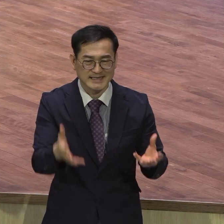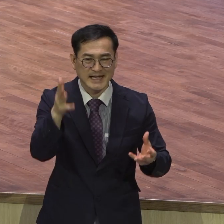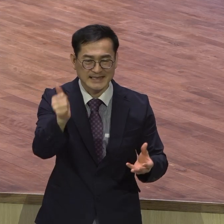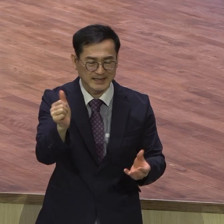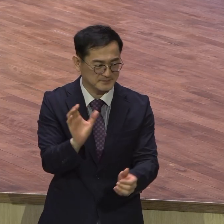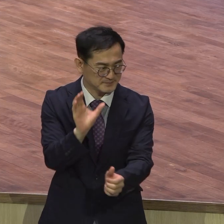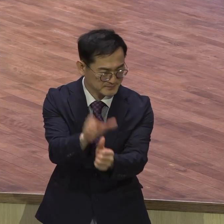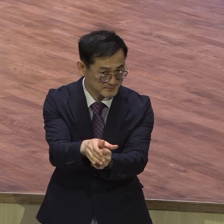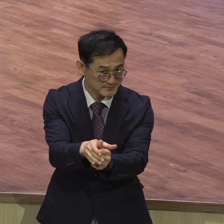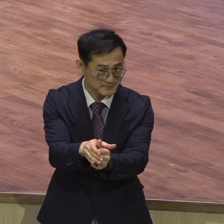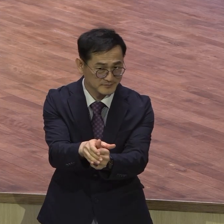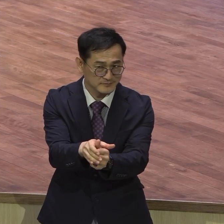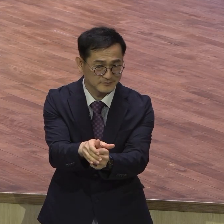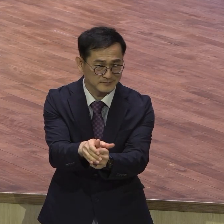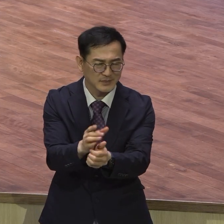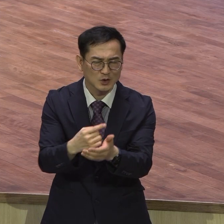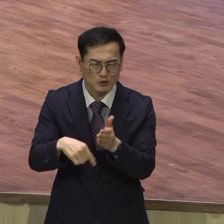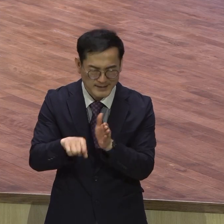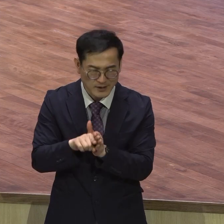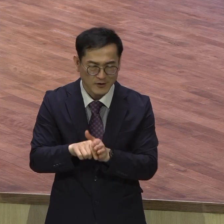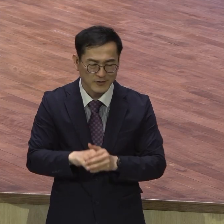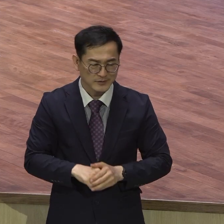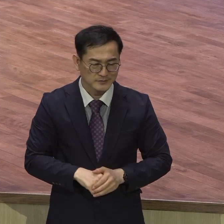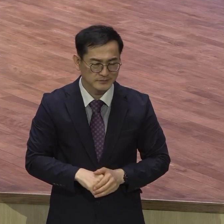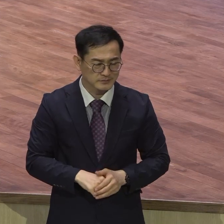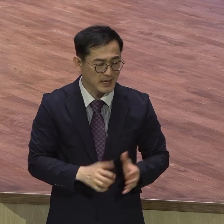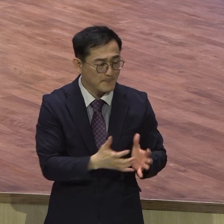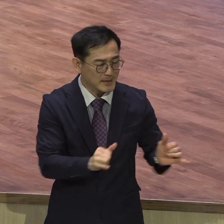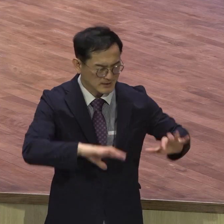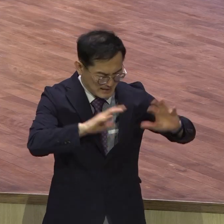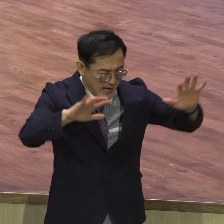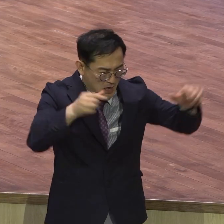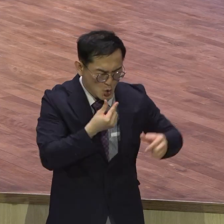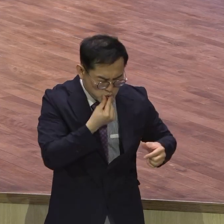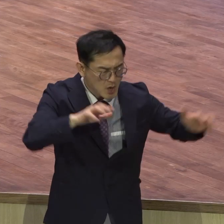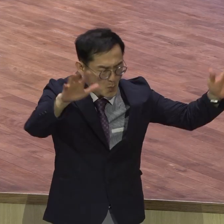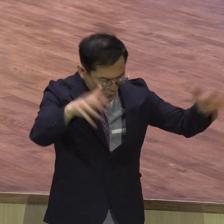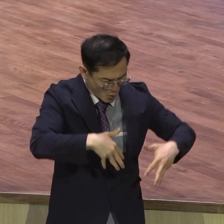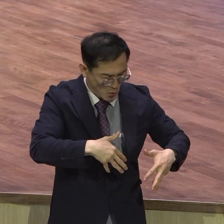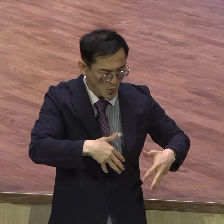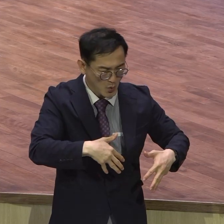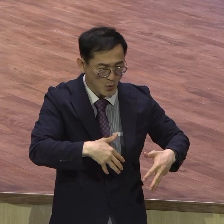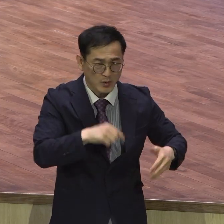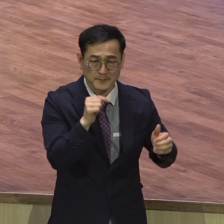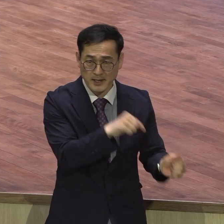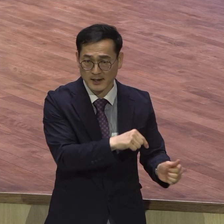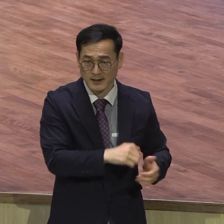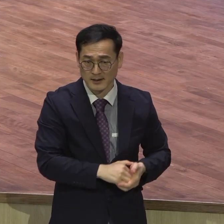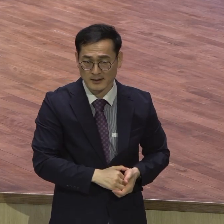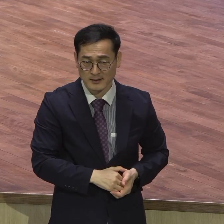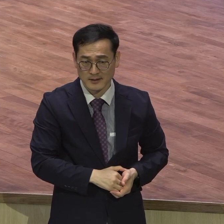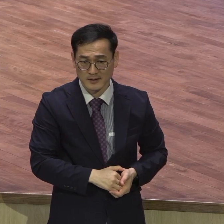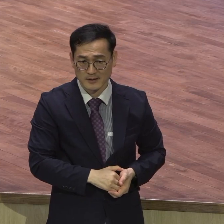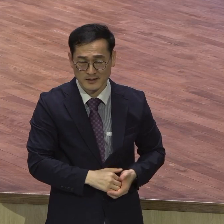말씀하시고 이제 모든 백성을 모아서 이걸 사실확 공론화 하겠다